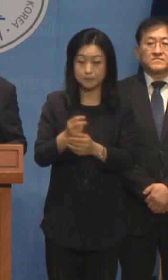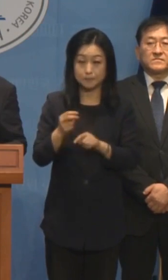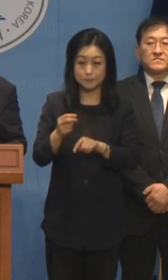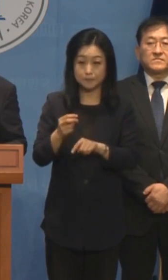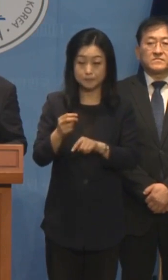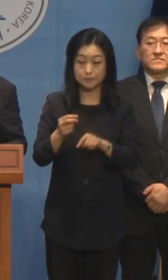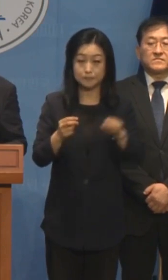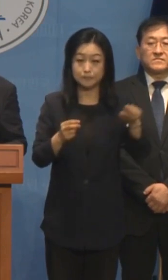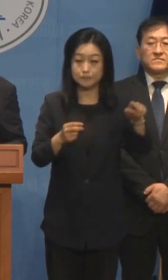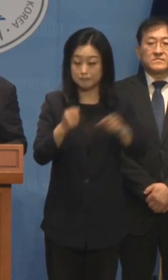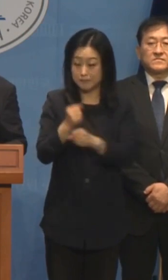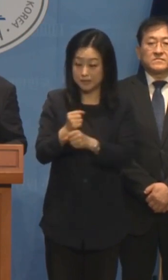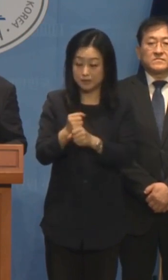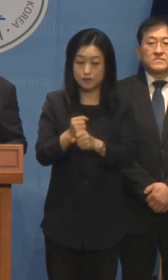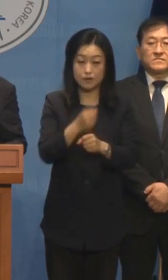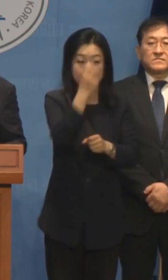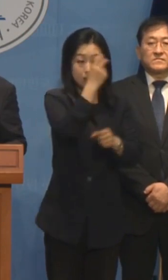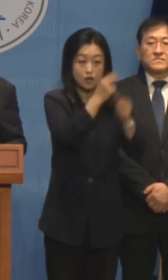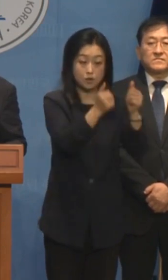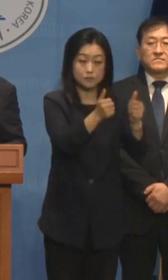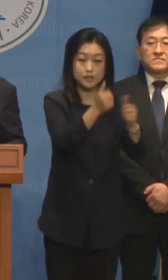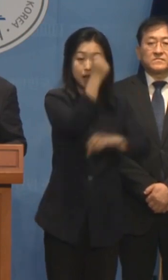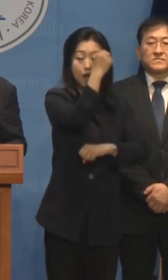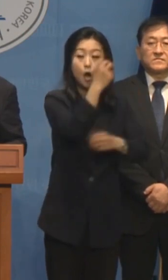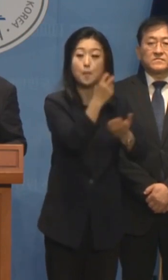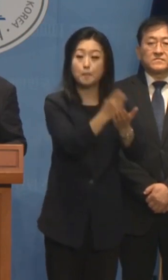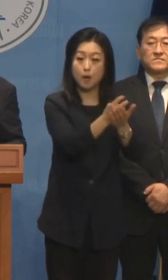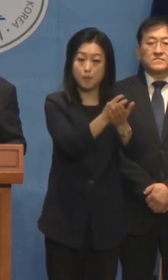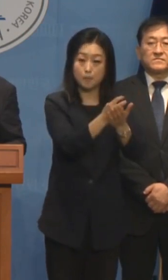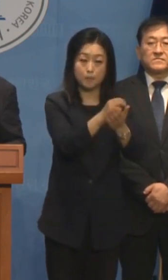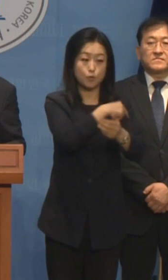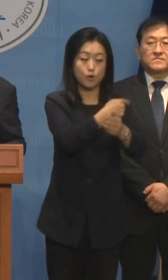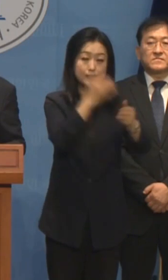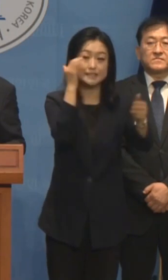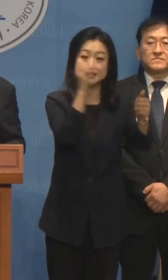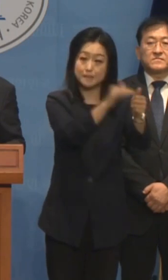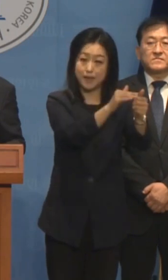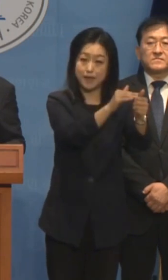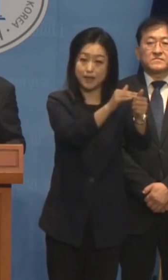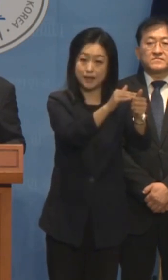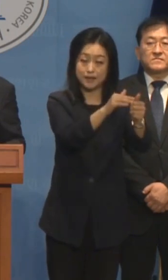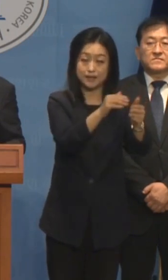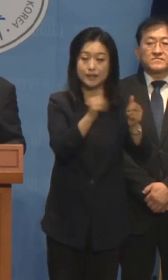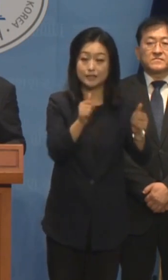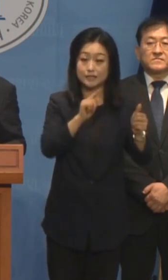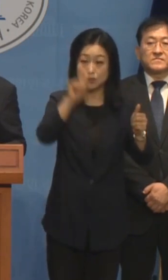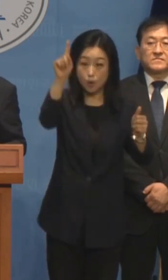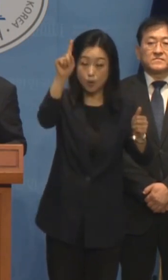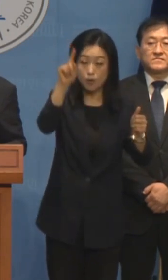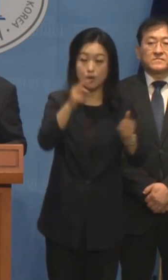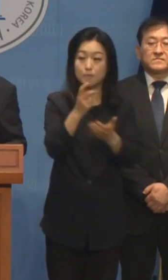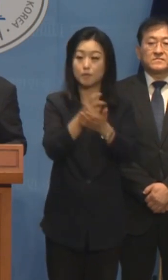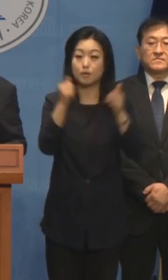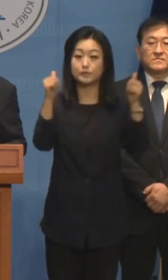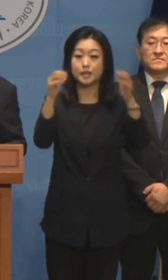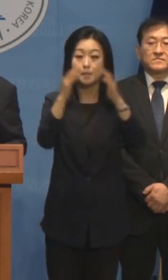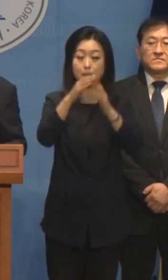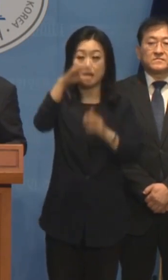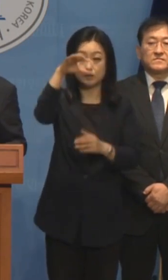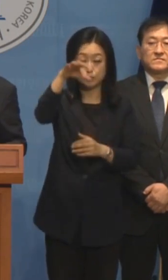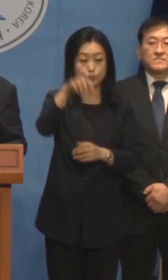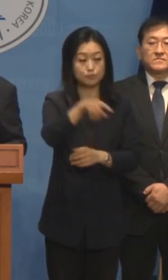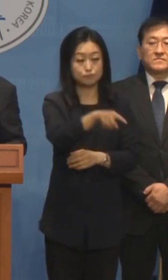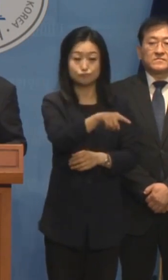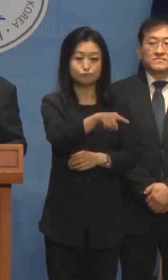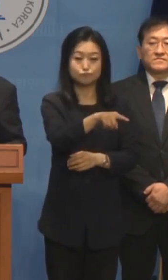권리를 침해한다면서 권한쟁의 심판을 청구하였지만 헌법재판소는 검찰의 수사권은 헌법상 권리가